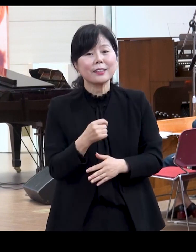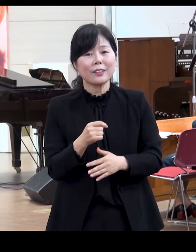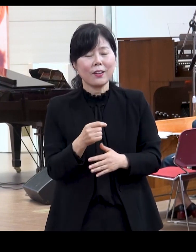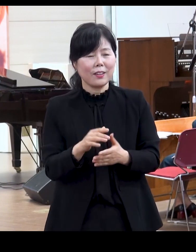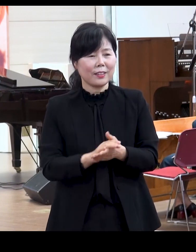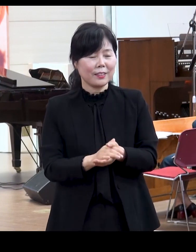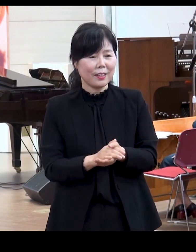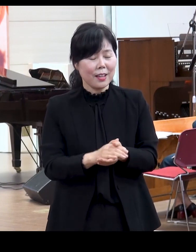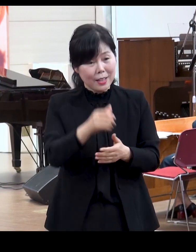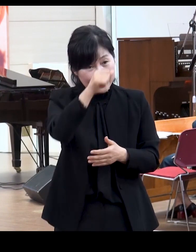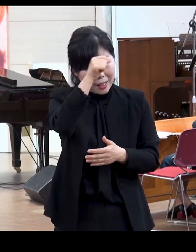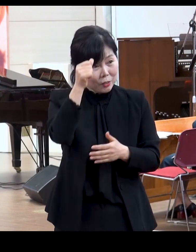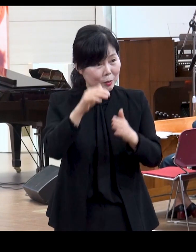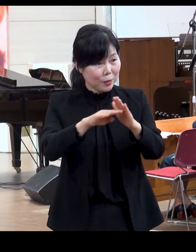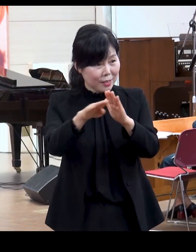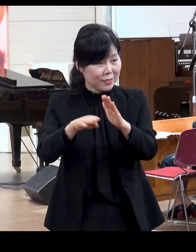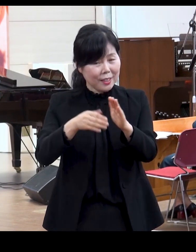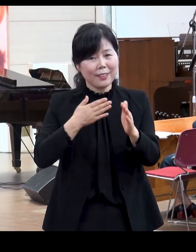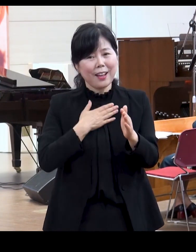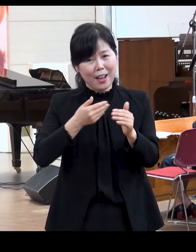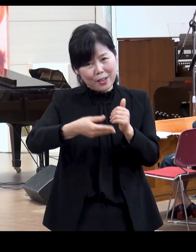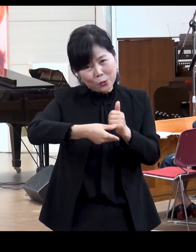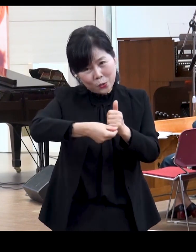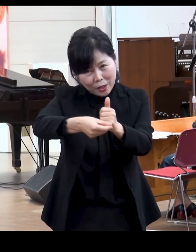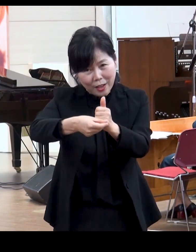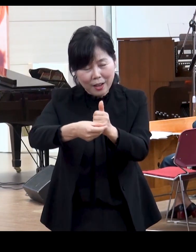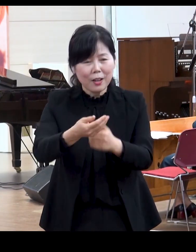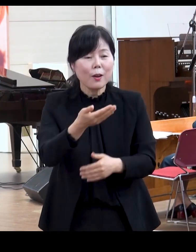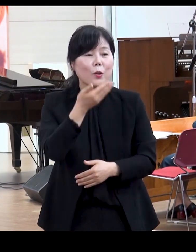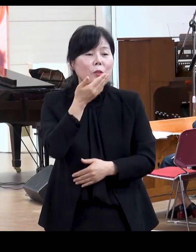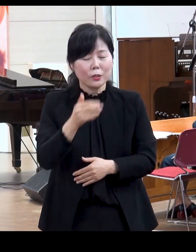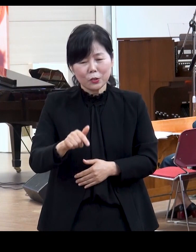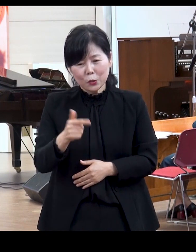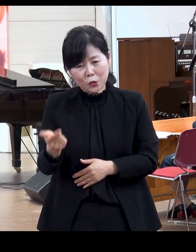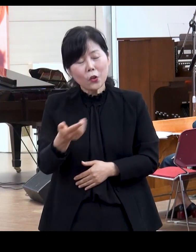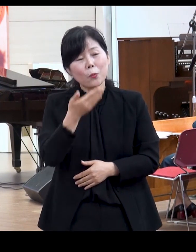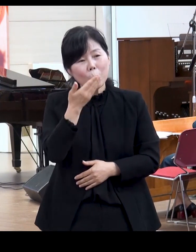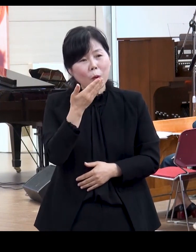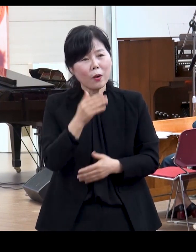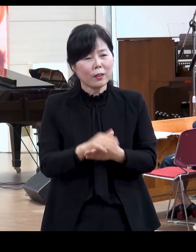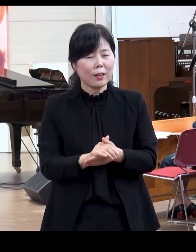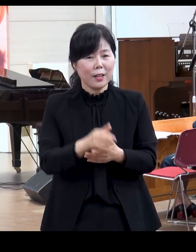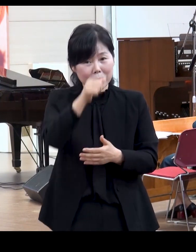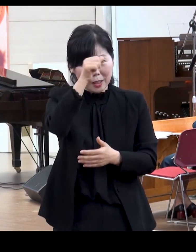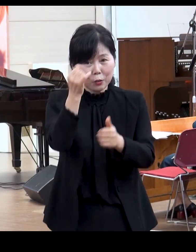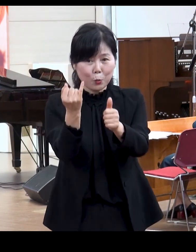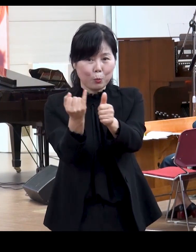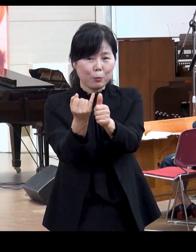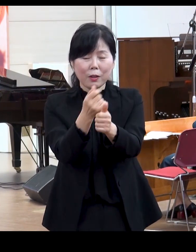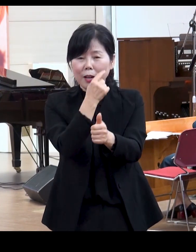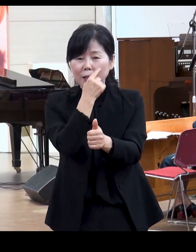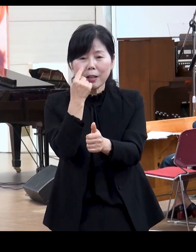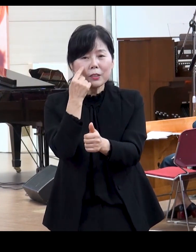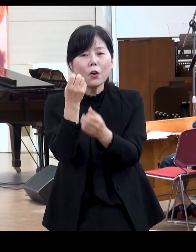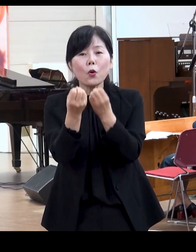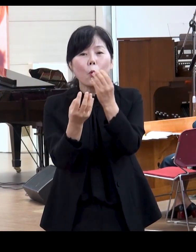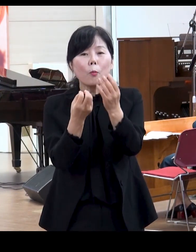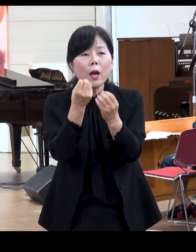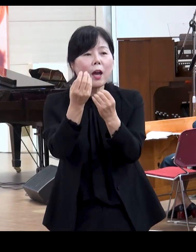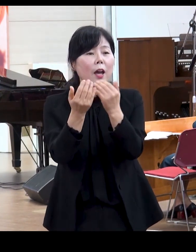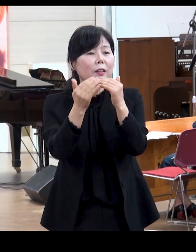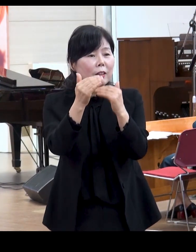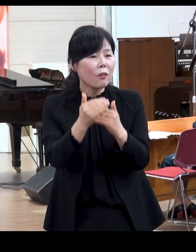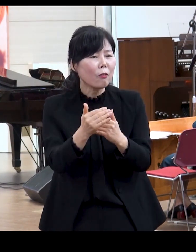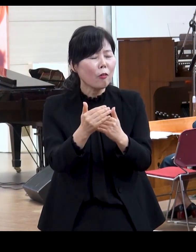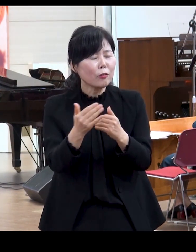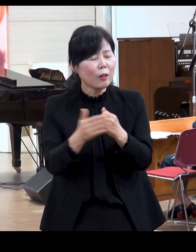교회 장로님 가정에 저녁 초대를 받아서 이제 식사하러 갔어요. 근데 거기서 그 장로님 부부가 간증을 하시는데 제가